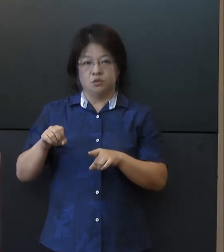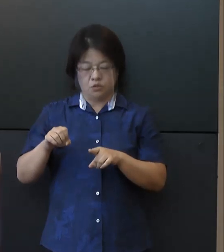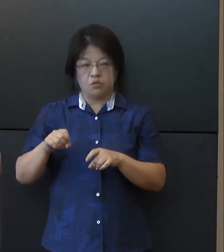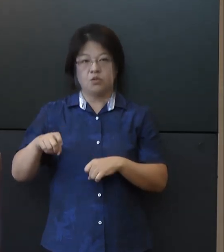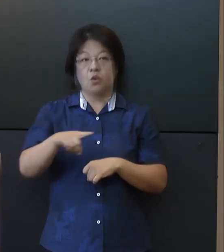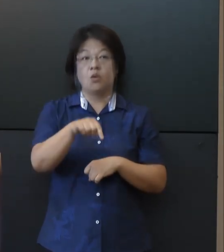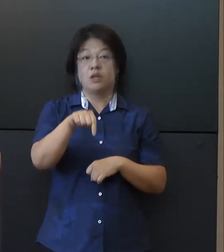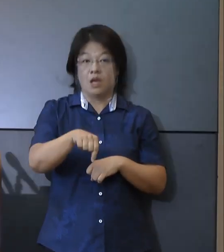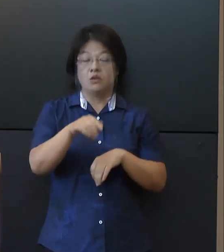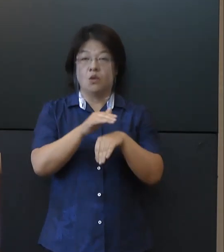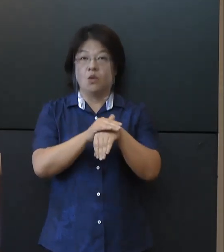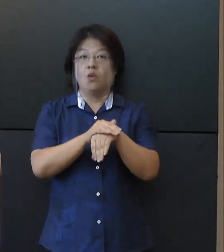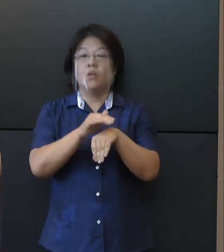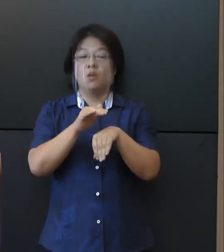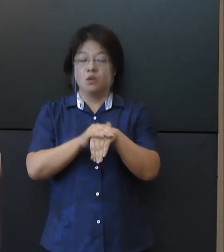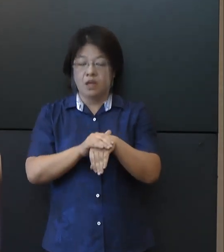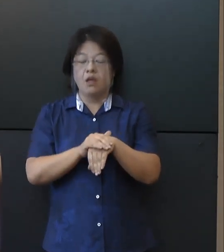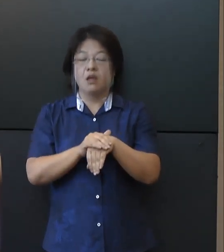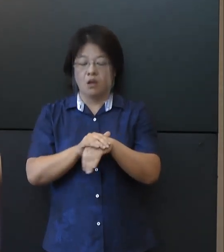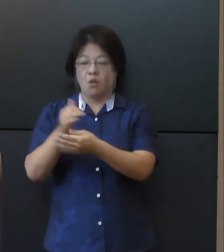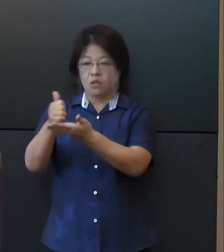安心にお迎えいたします。